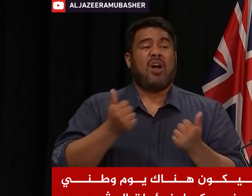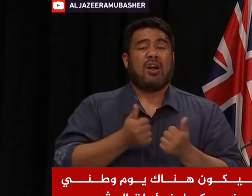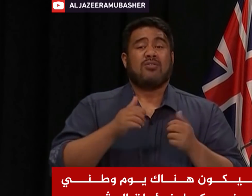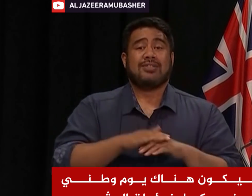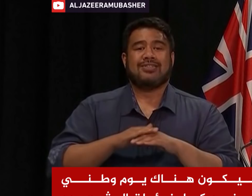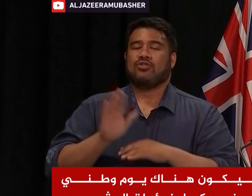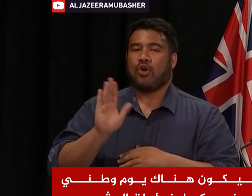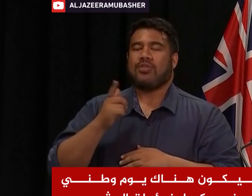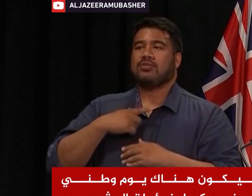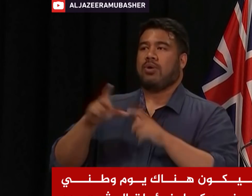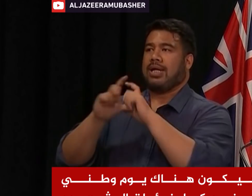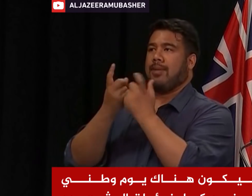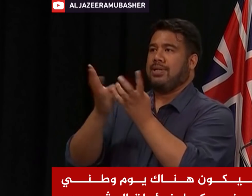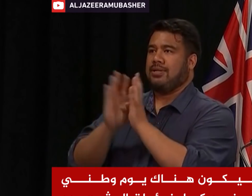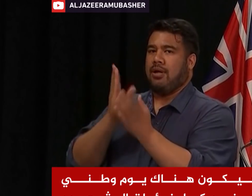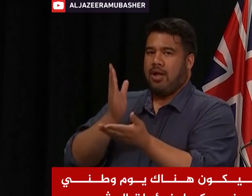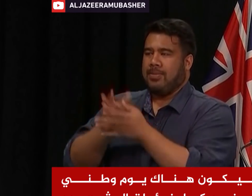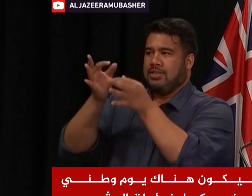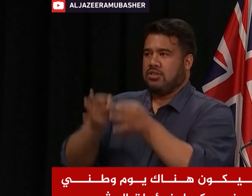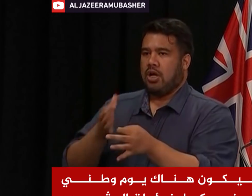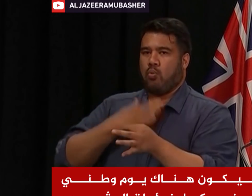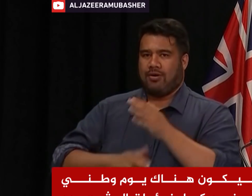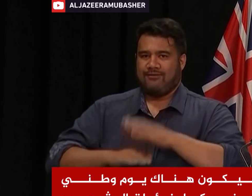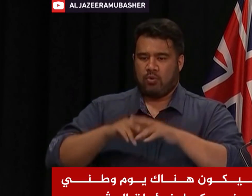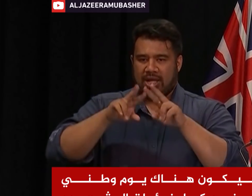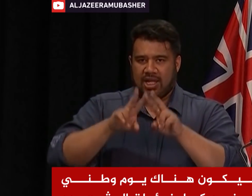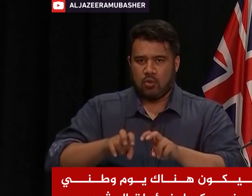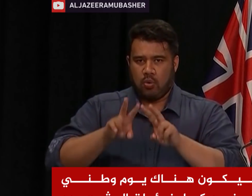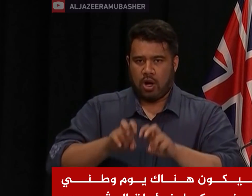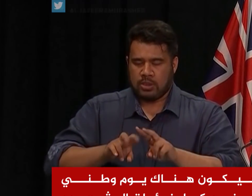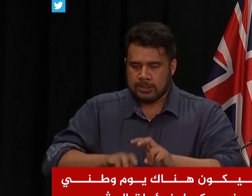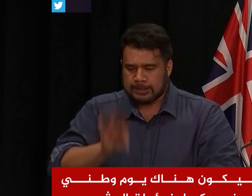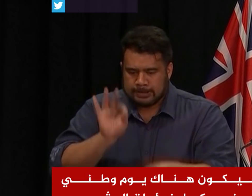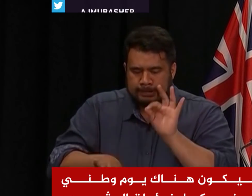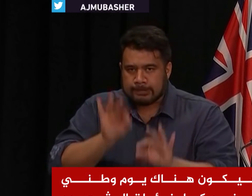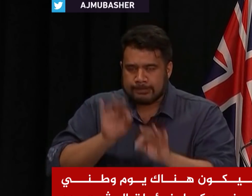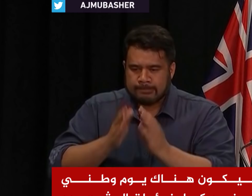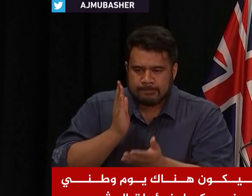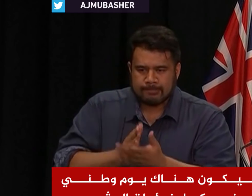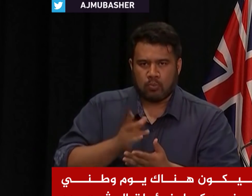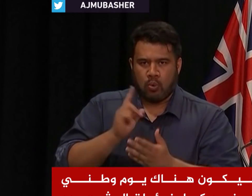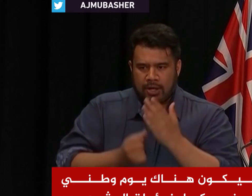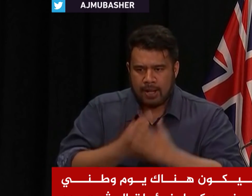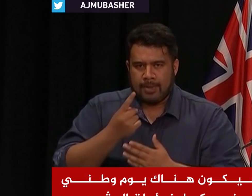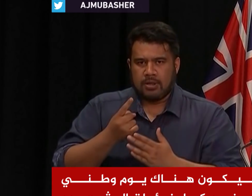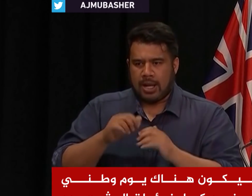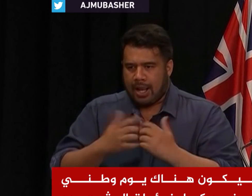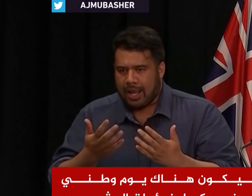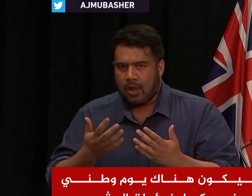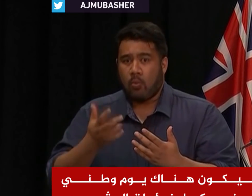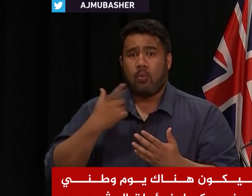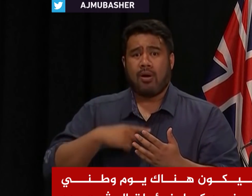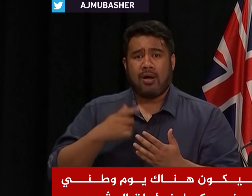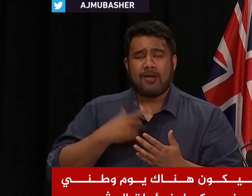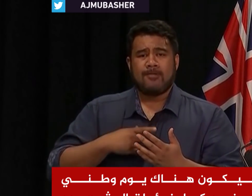الظروف الحالية قرر مجلس الوزراء أن يكون هناك تحقيق لنبحث